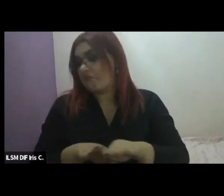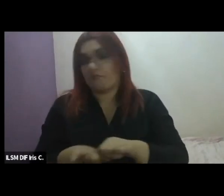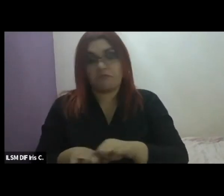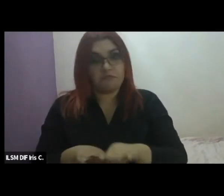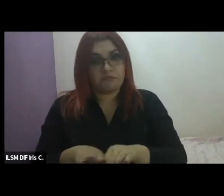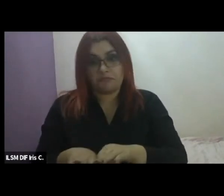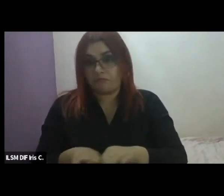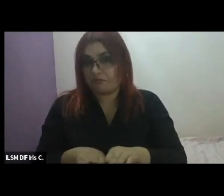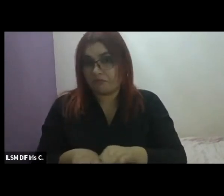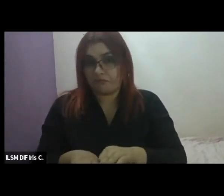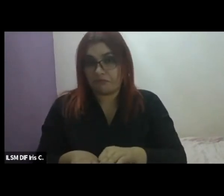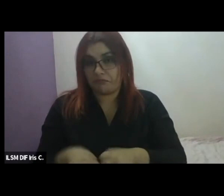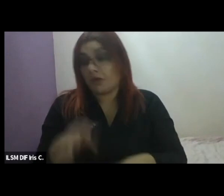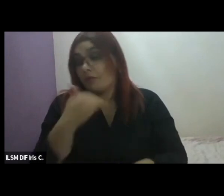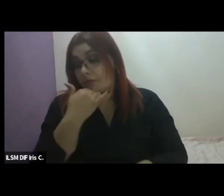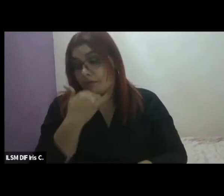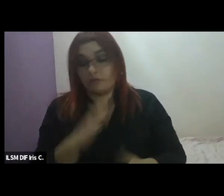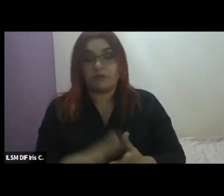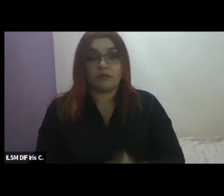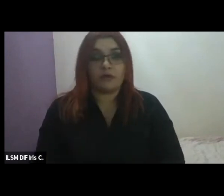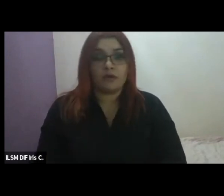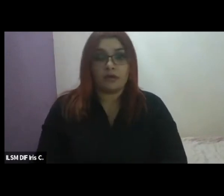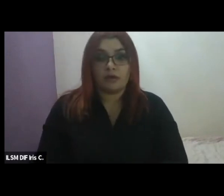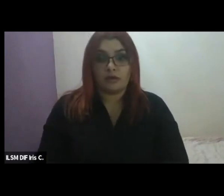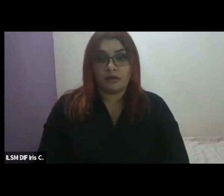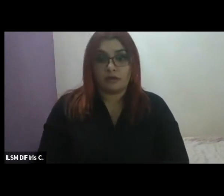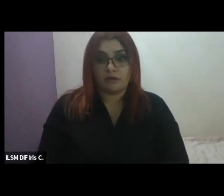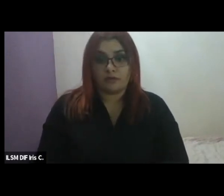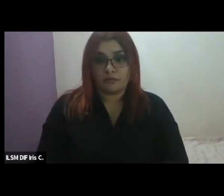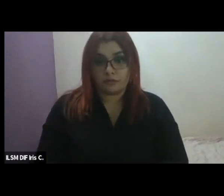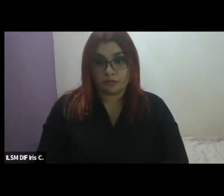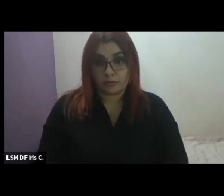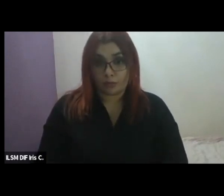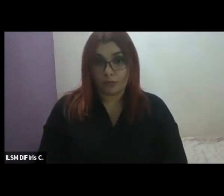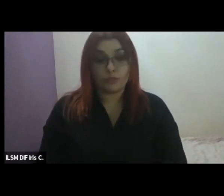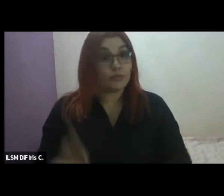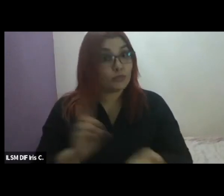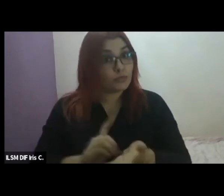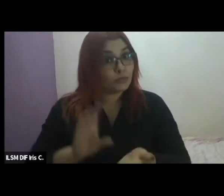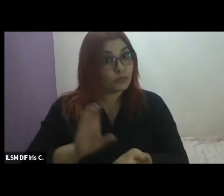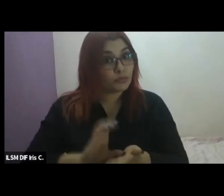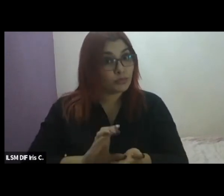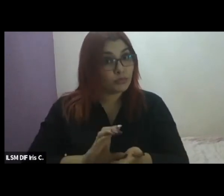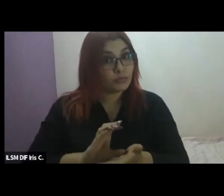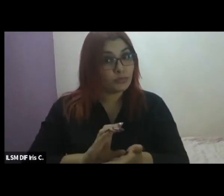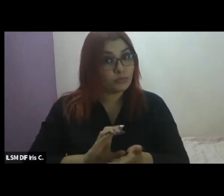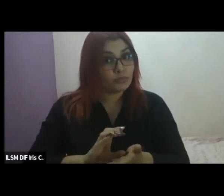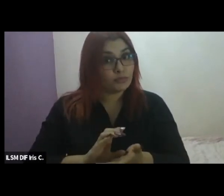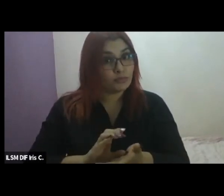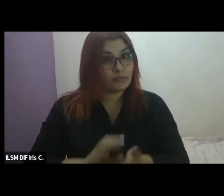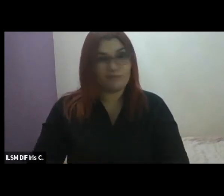Perdón. Normalidad vinculada a lo válido y discapacidad a lo inválido.